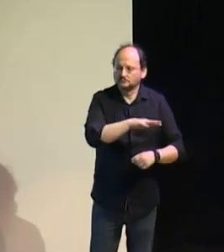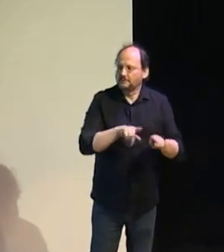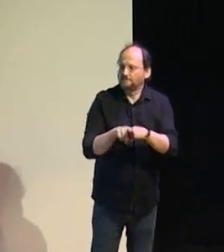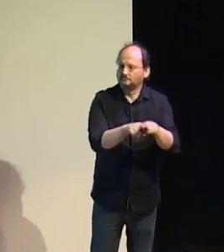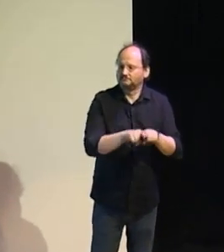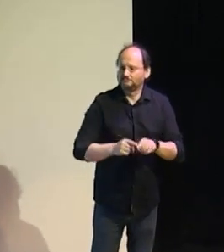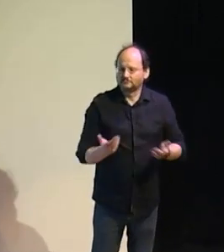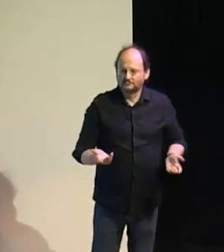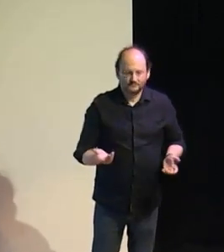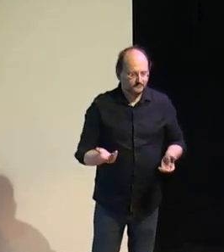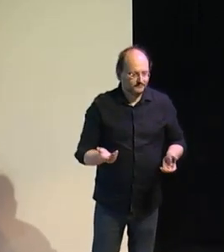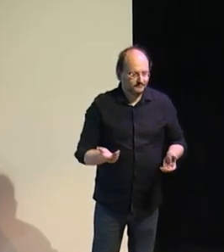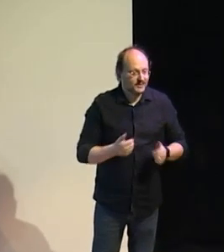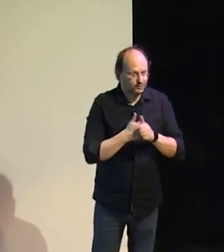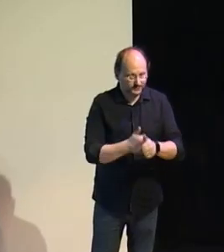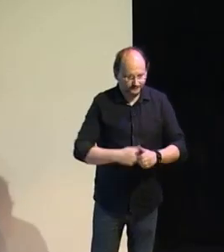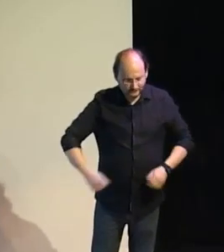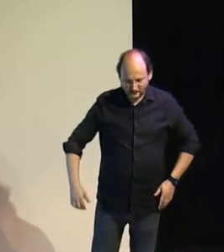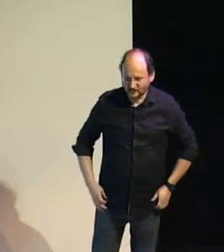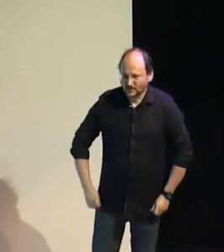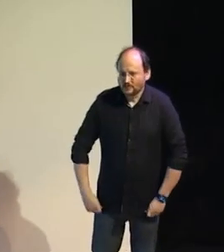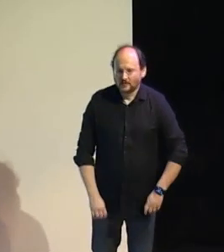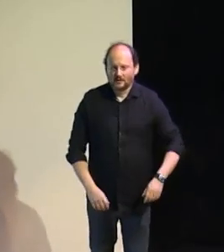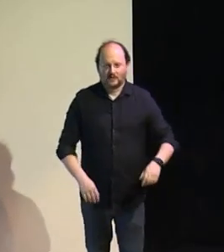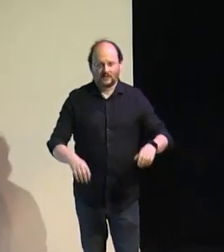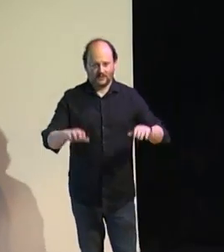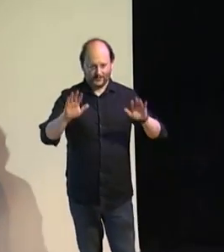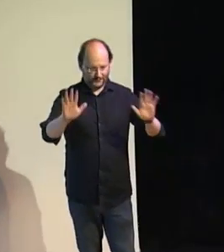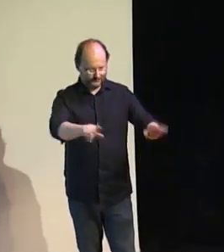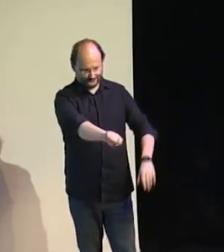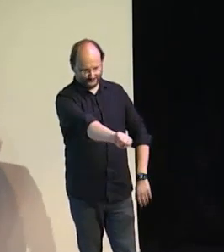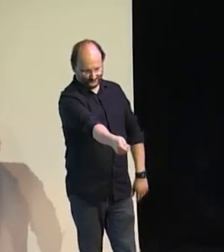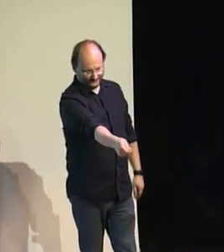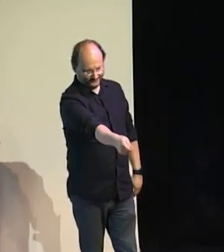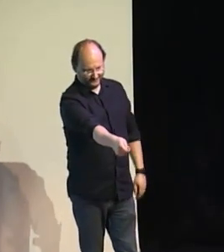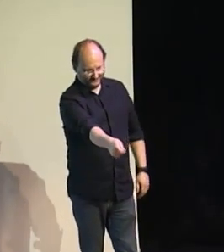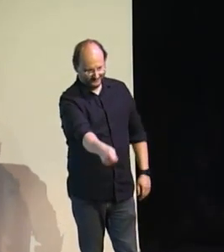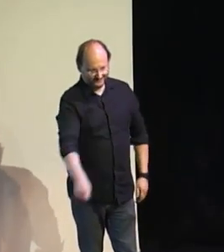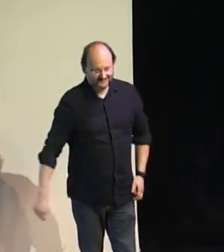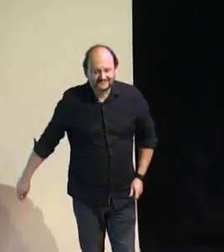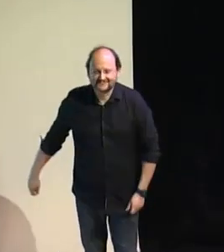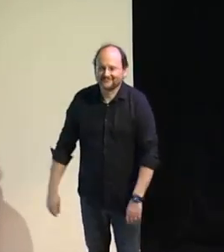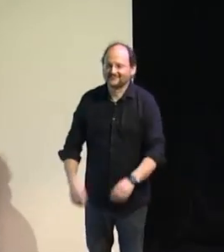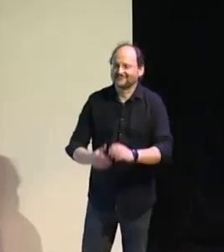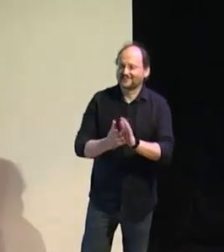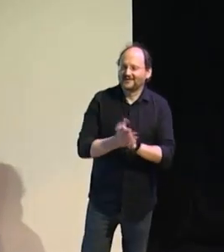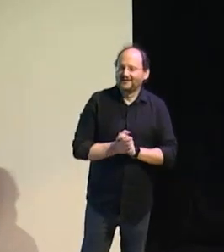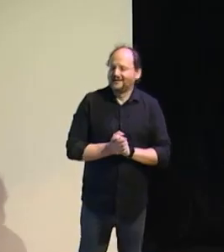ça, c'est vraiment une adaptation culturelle qu'on va retrouver dans toute cette même culture. Je demande à l'interprète de se